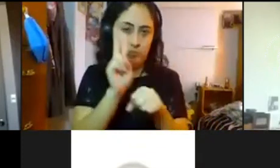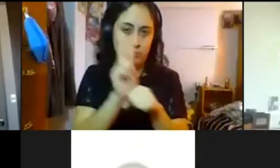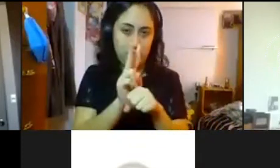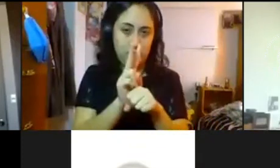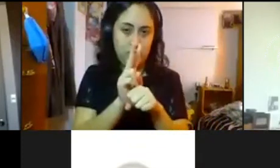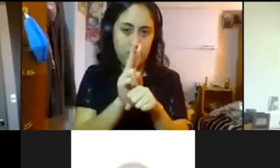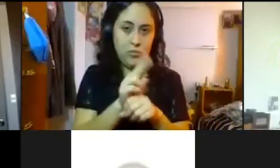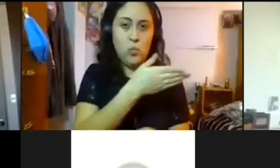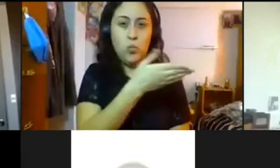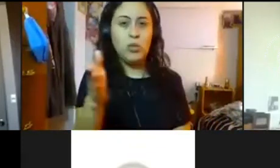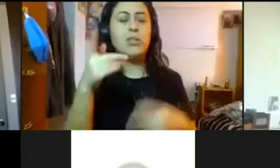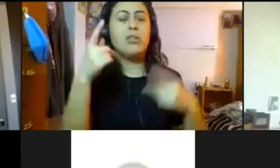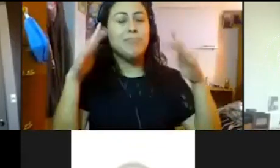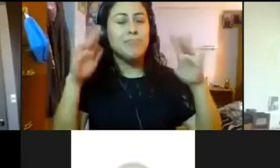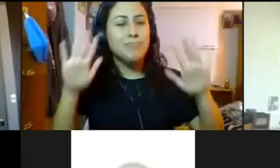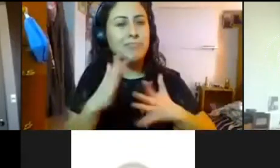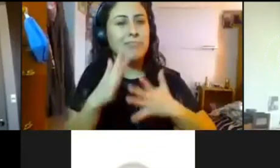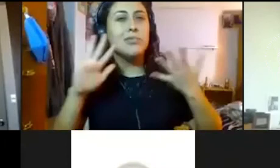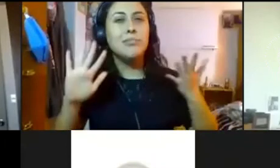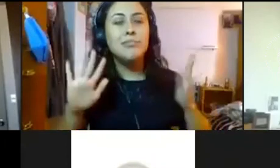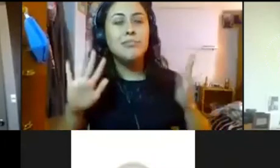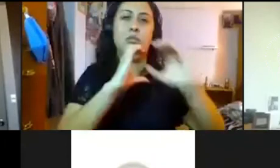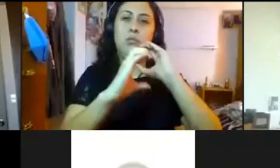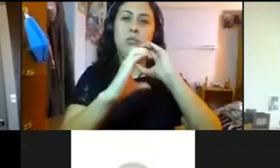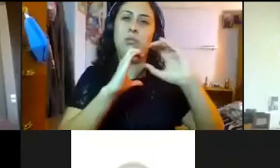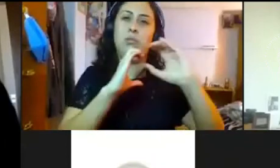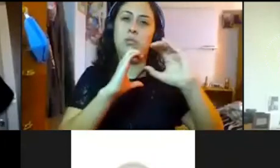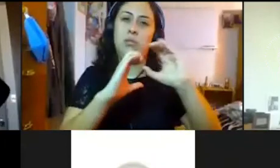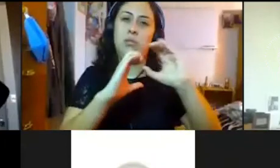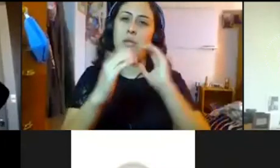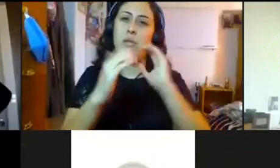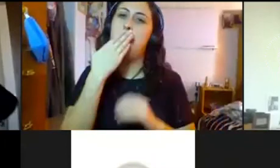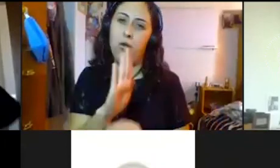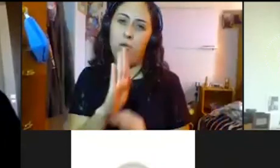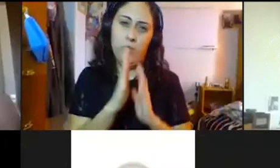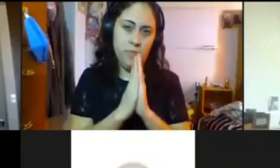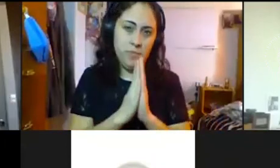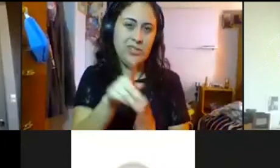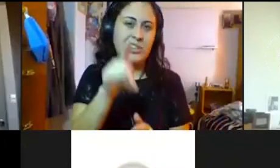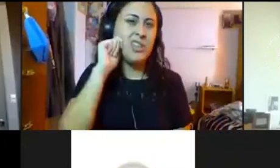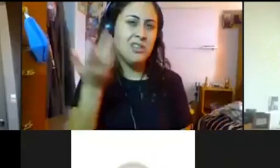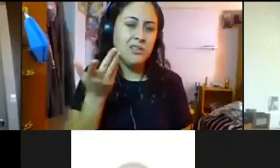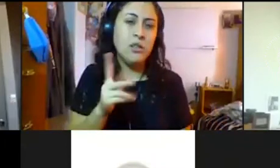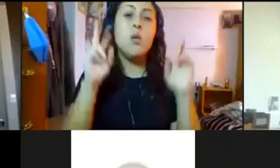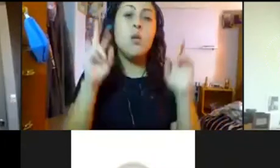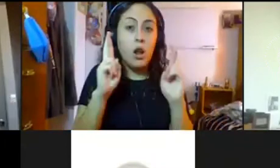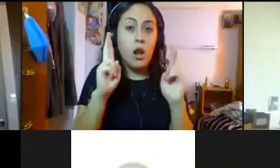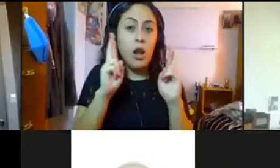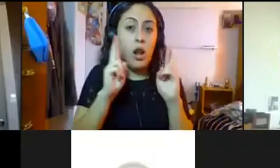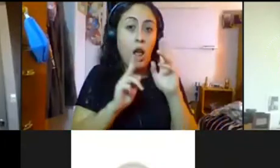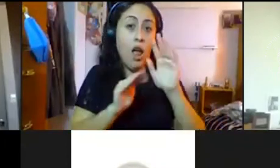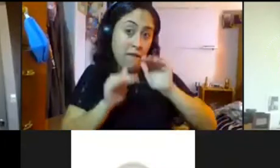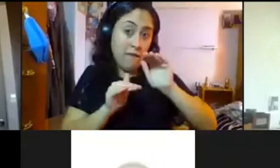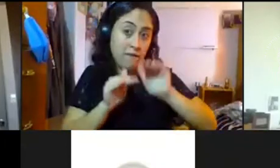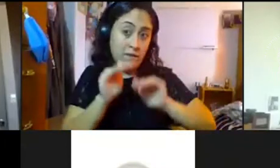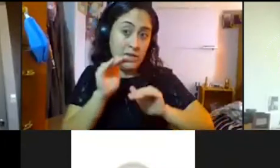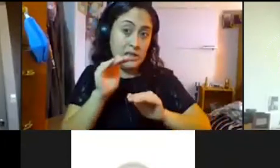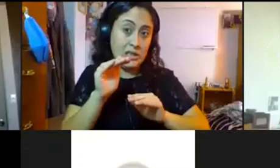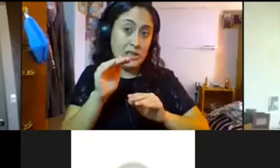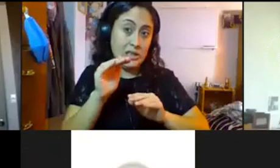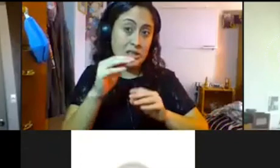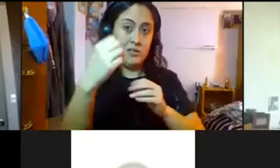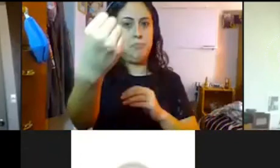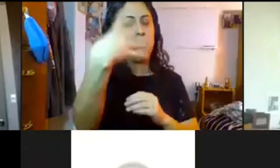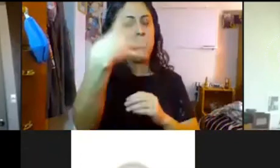de comunicarnos de mejor manera, y eso significa, ojalá, en algunos momentos, encender la cámara, porque